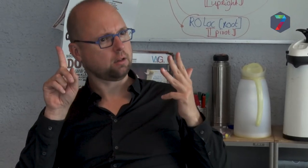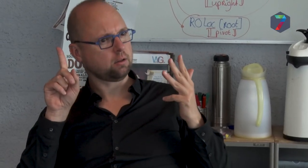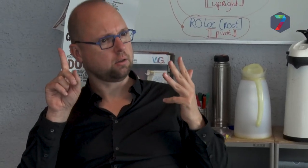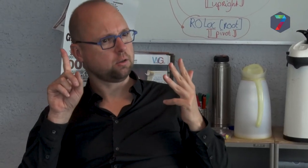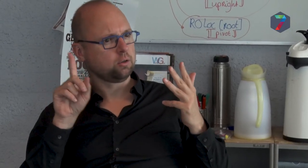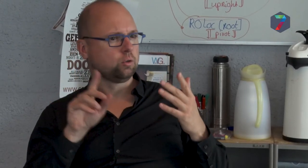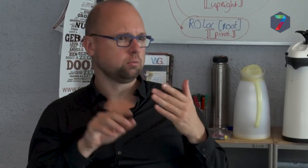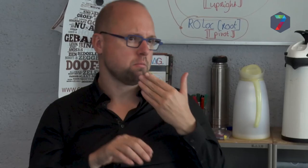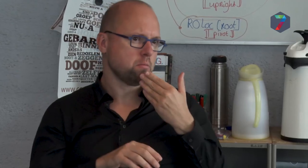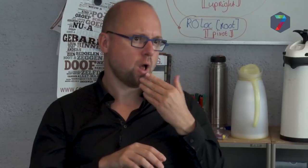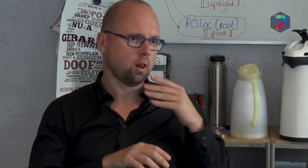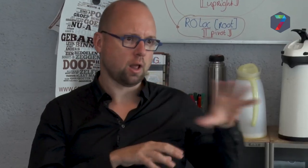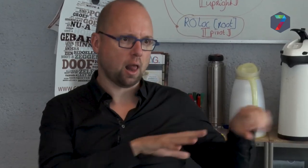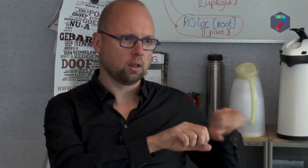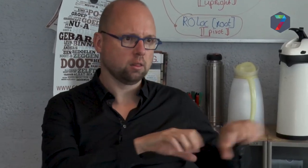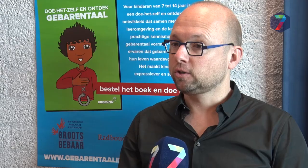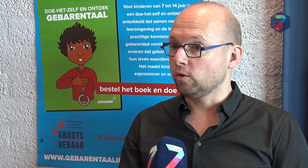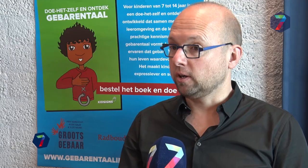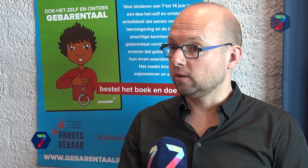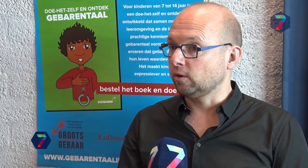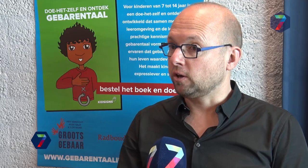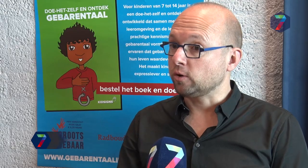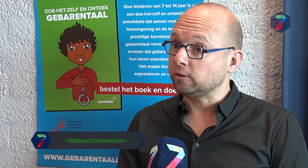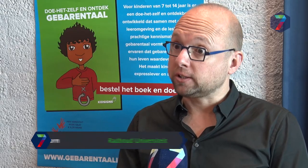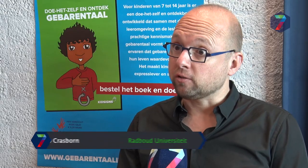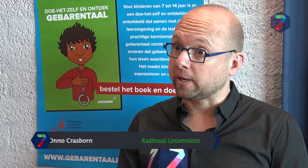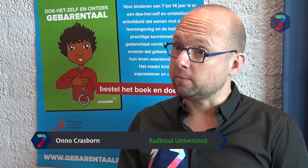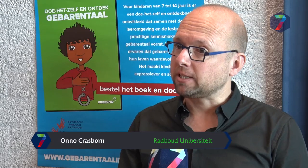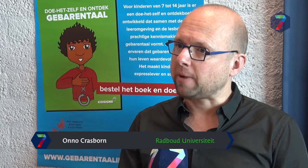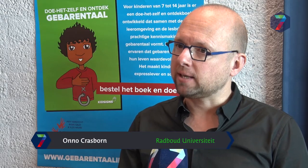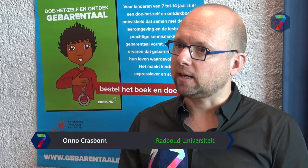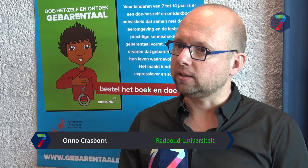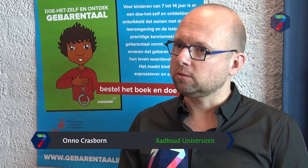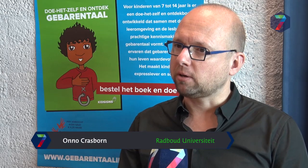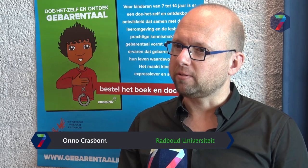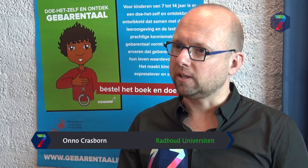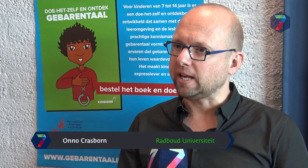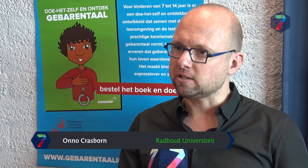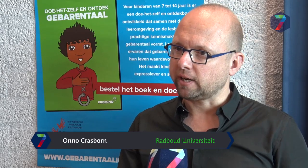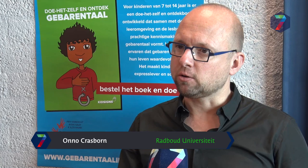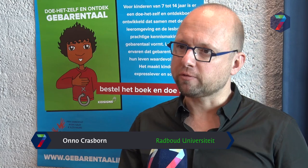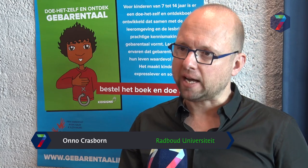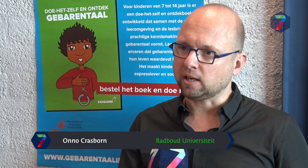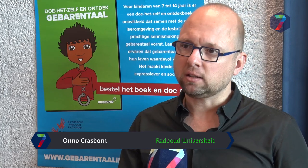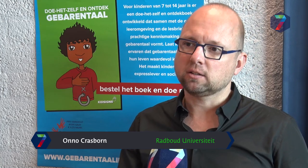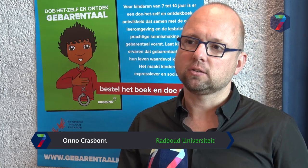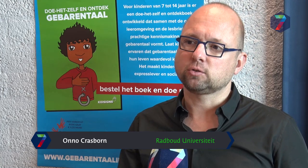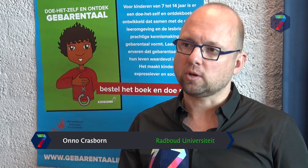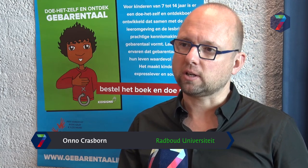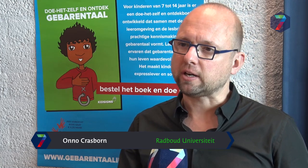op scholen het balletje te laten rollen. Scholen kunnen natuurlijk uit zichzelf beginnen met gebarentaal lessen, maar we willen deze week op vrijdag zorgen dat er